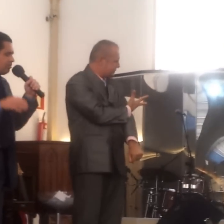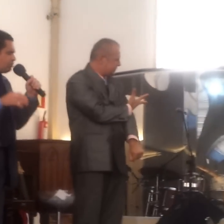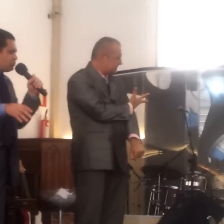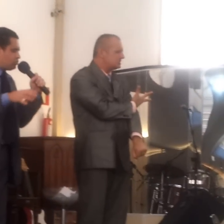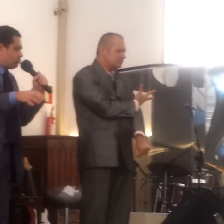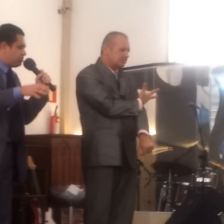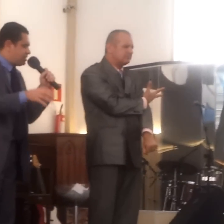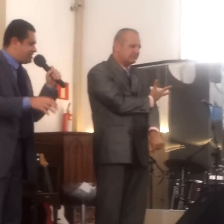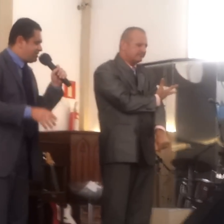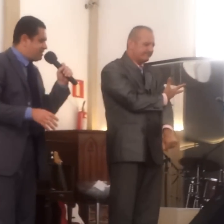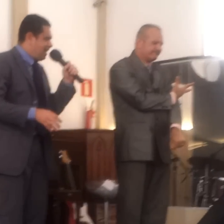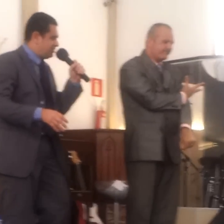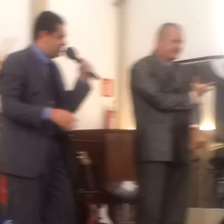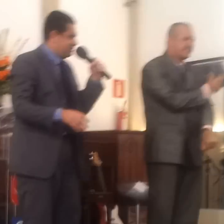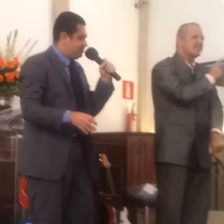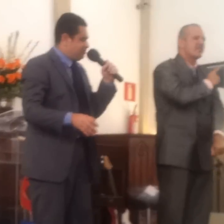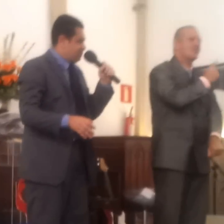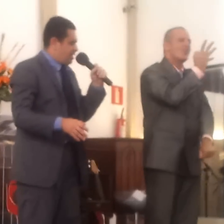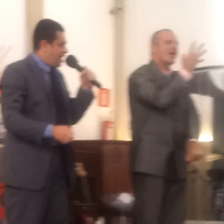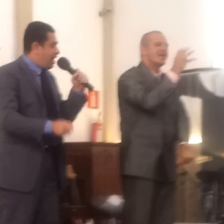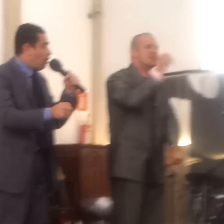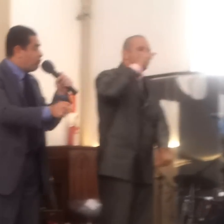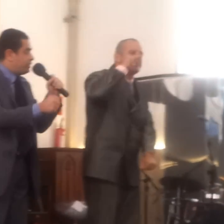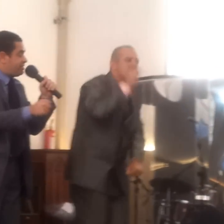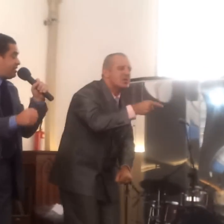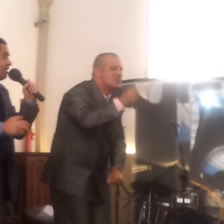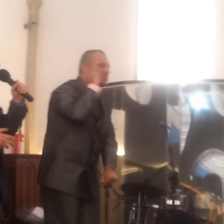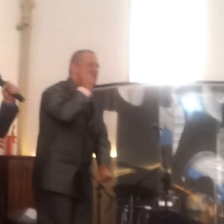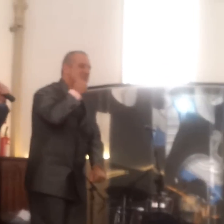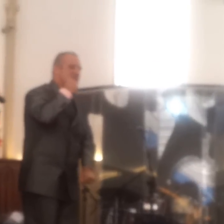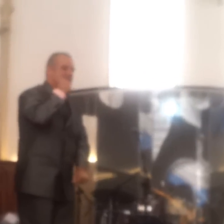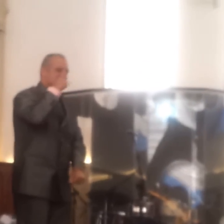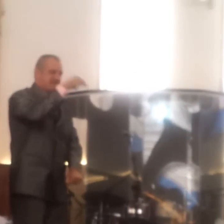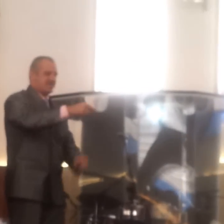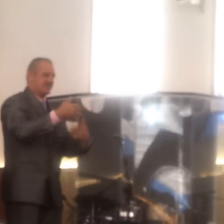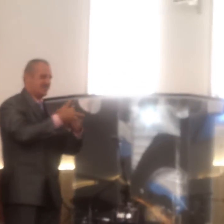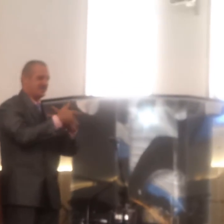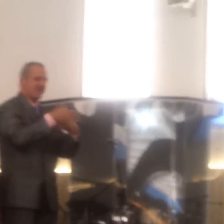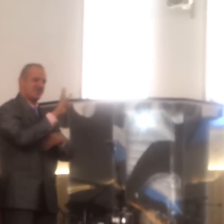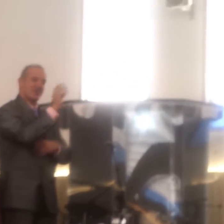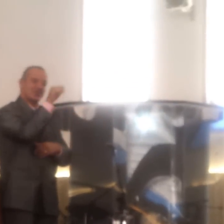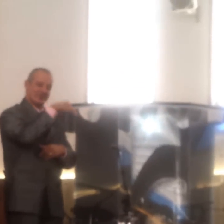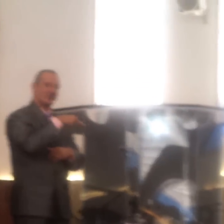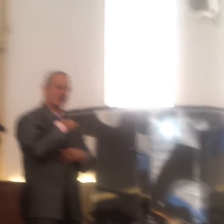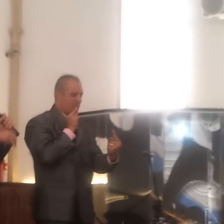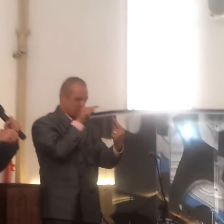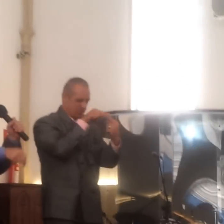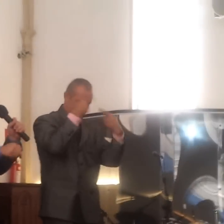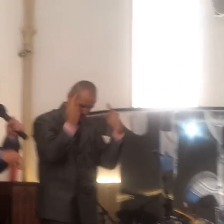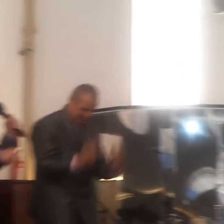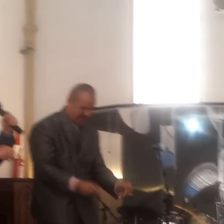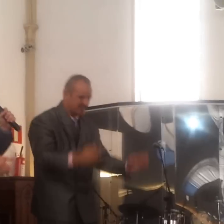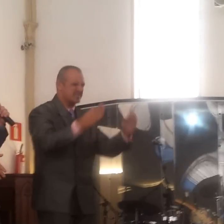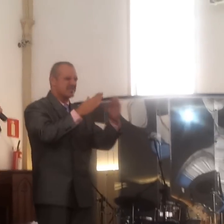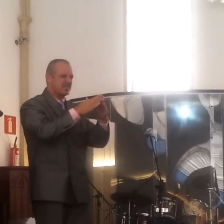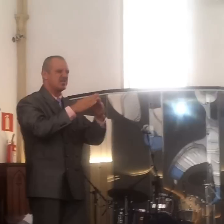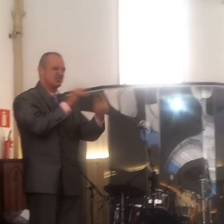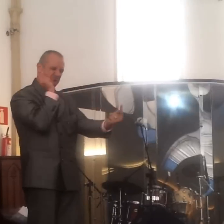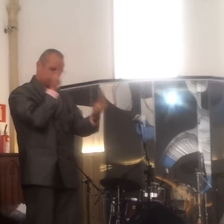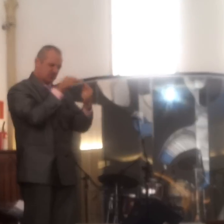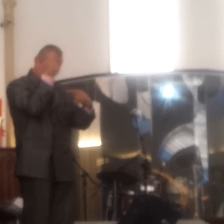40 mil surdos nesta cidade é alvo desta igreja porque esta igreja já foi plantada neste